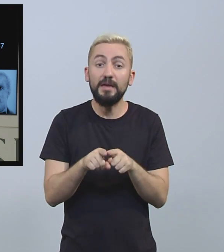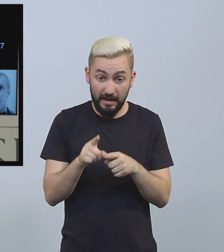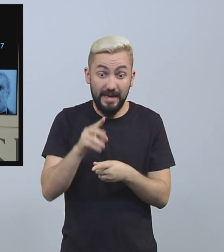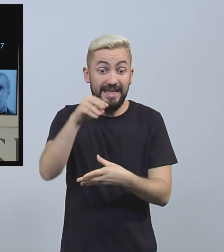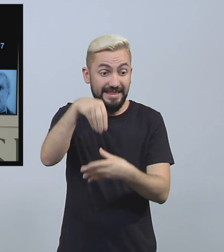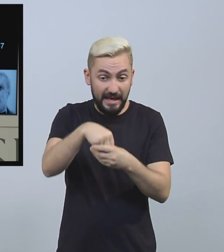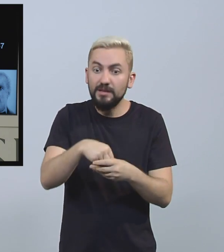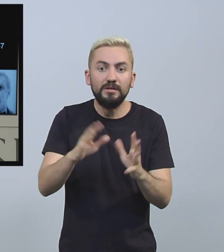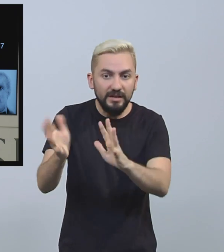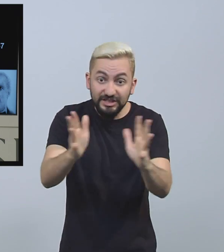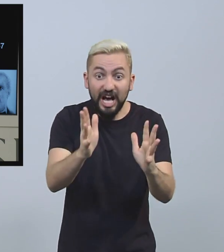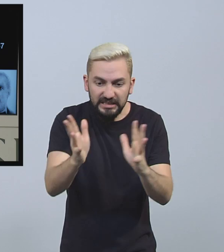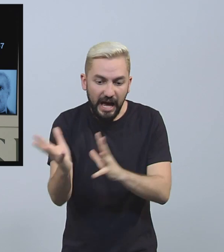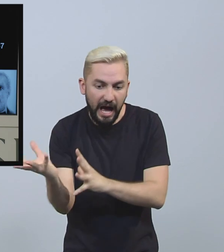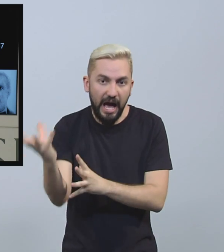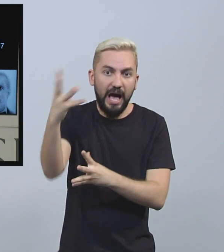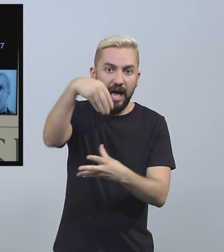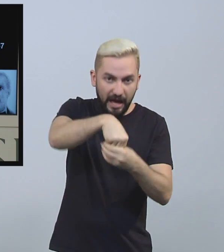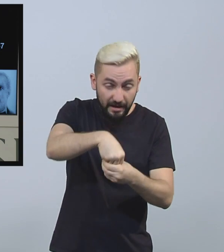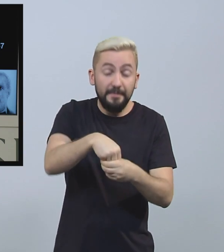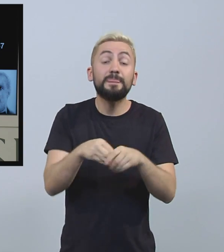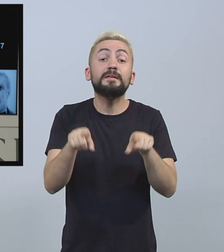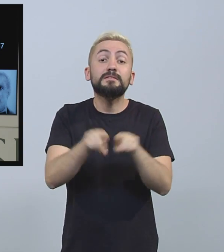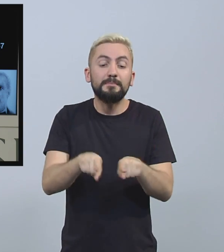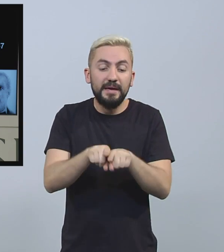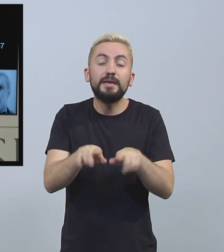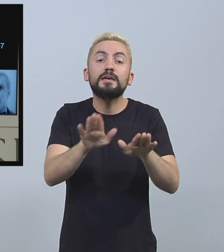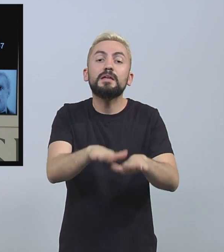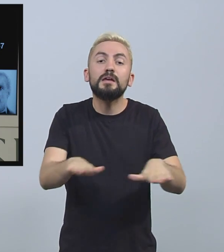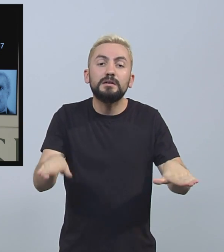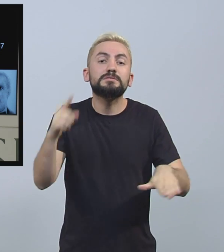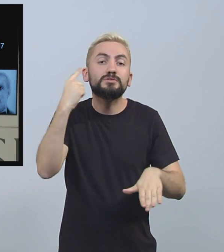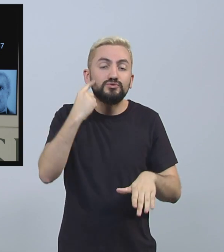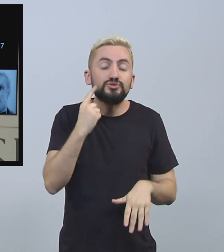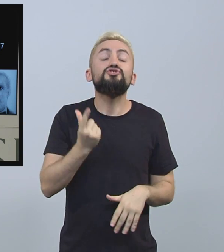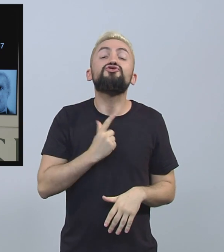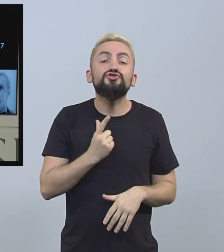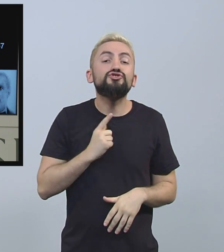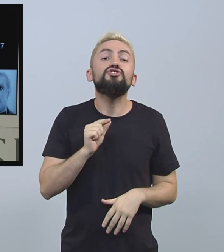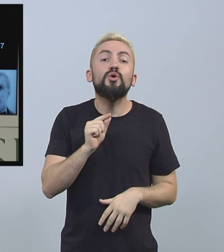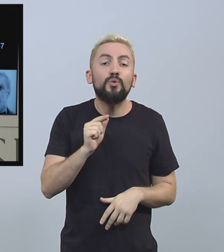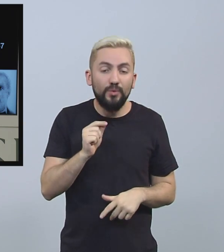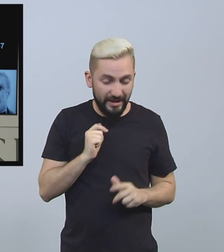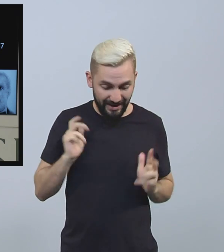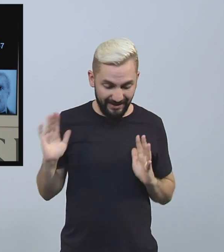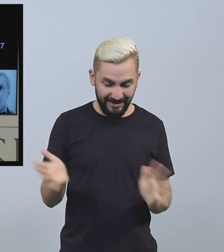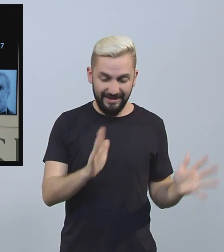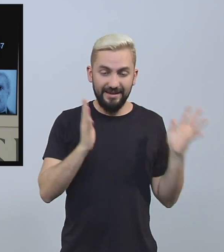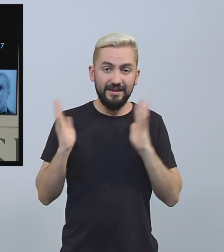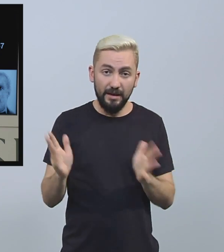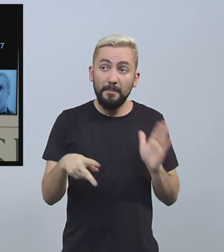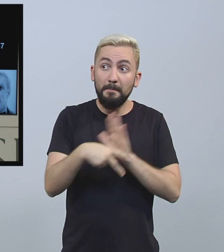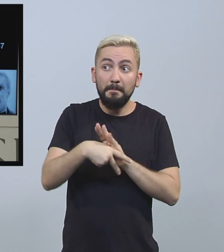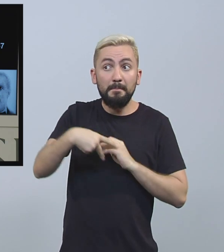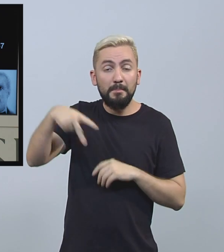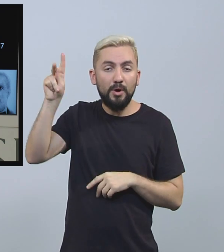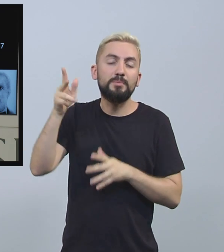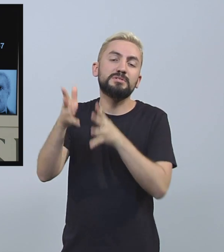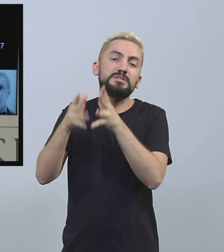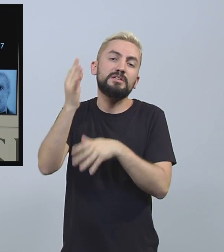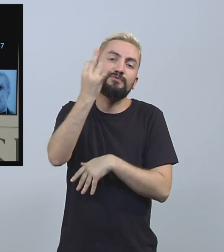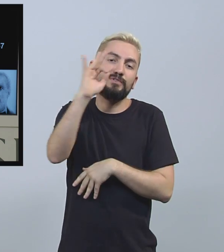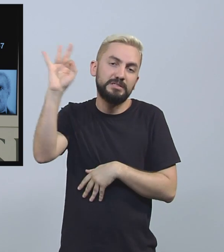Instituto, as crianças surdas também estavam expostas à língua de sinais francesa e aos